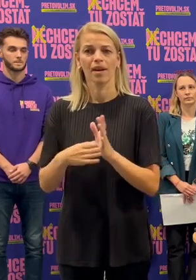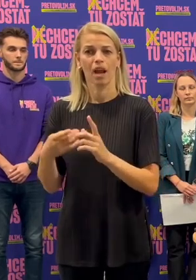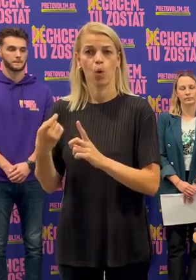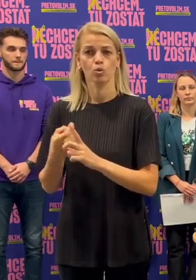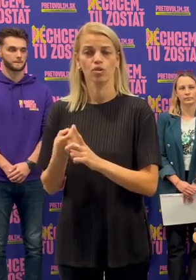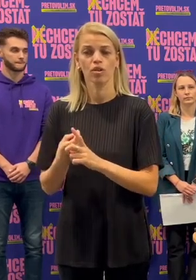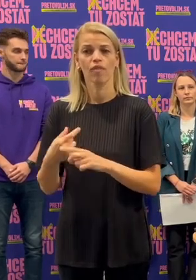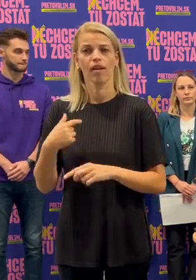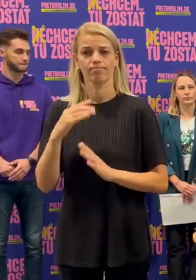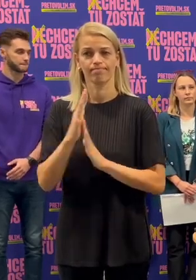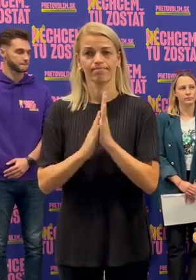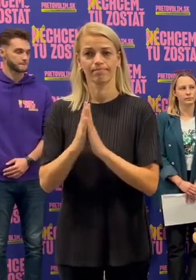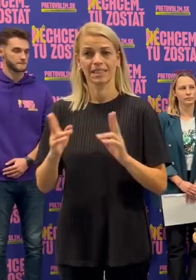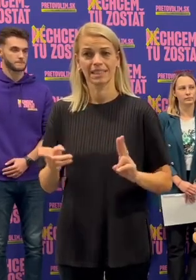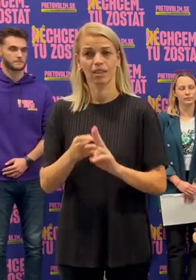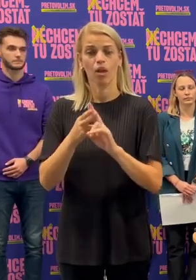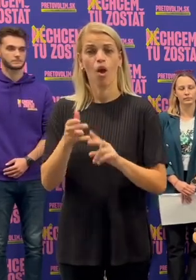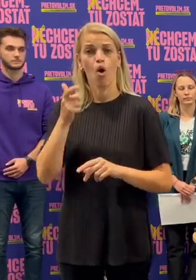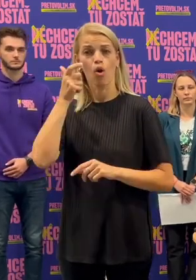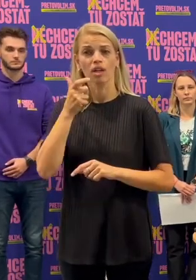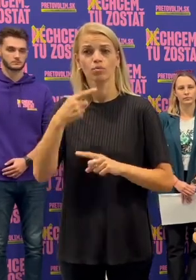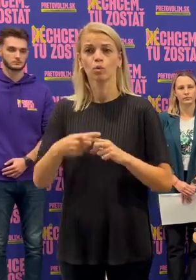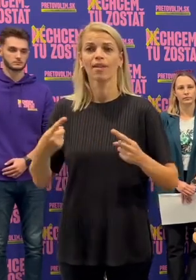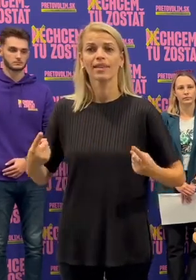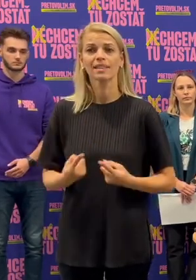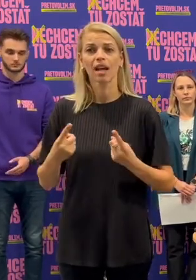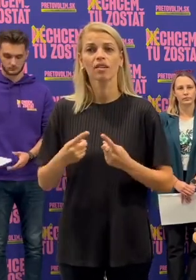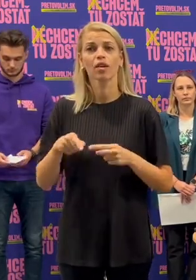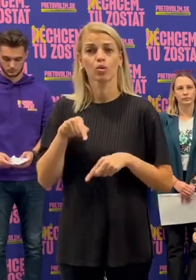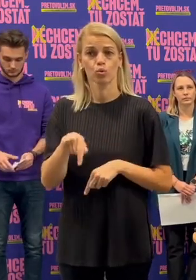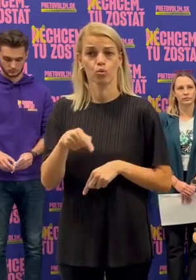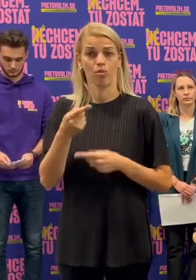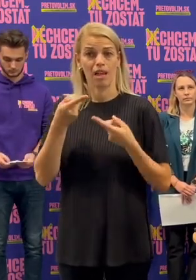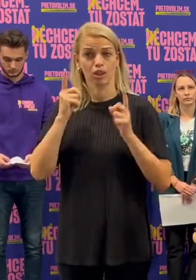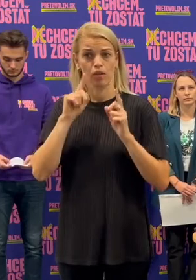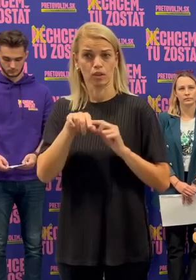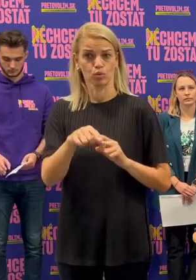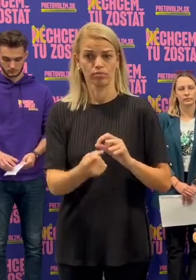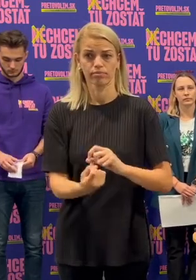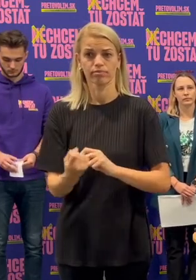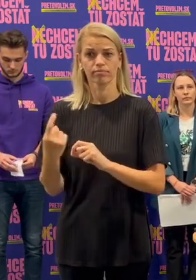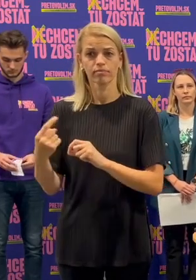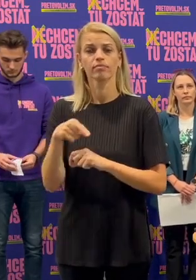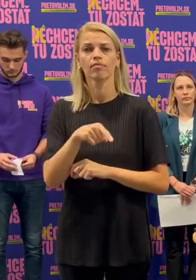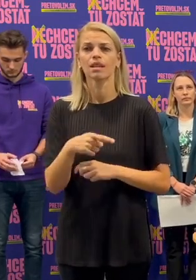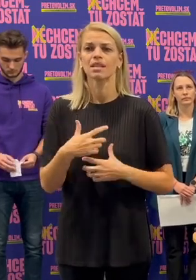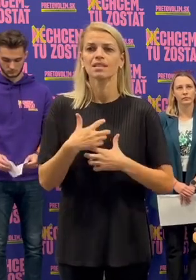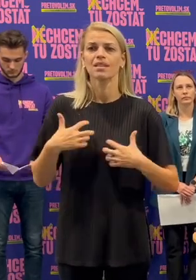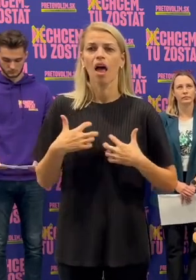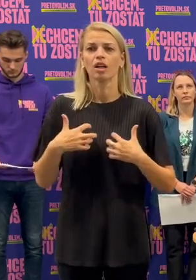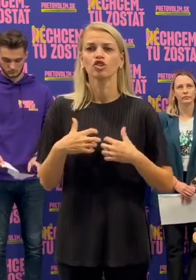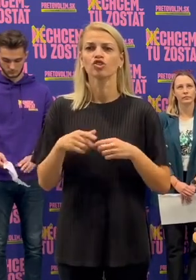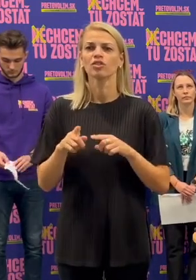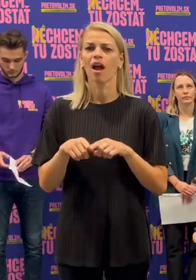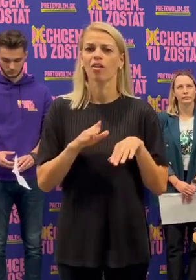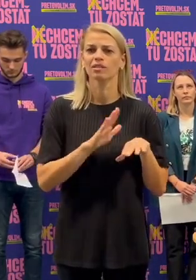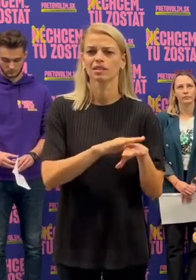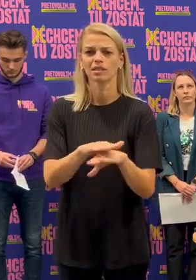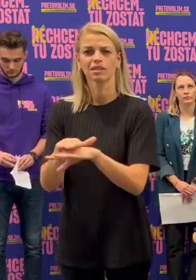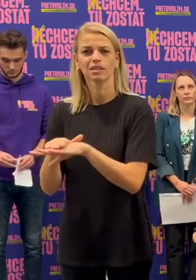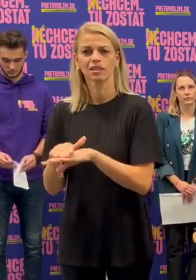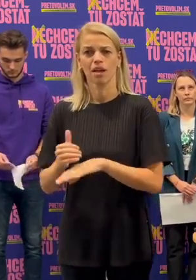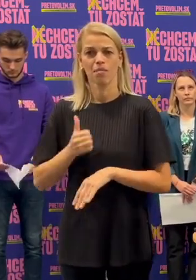som poprosil o stretnutie organizácie a iniciatívy, ktoré sa na Slovensku objavili a ktoré sa snažia zmobilizovať tú